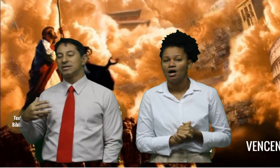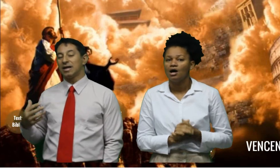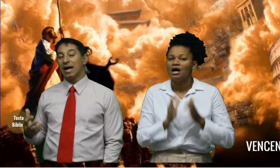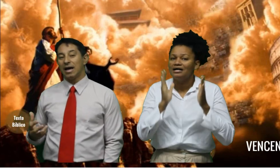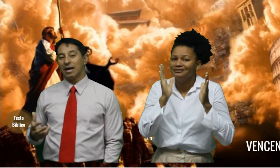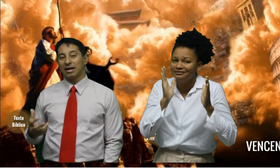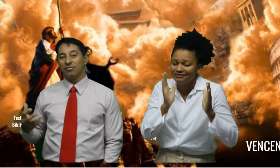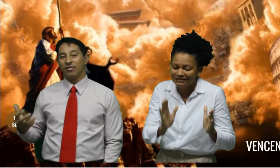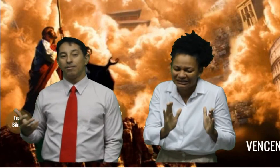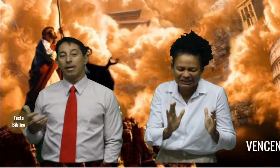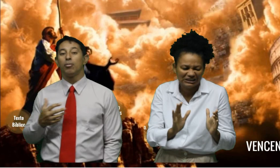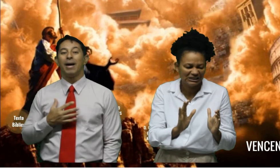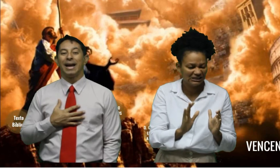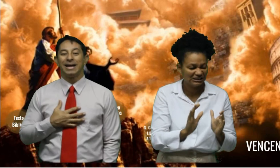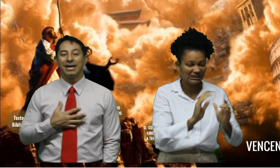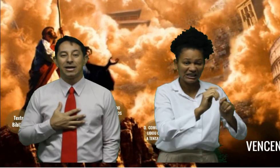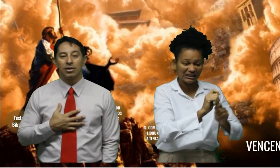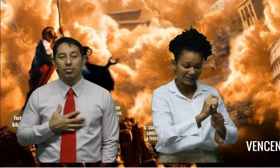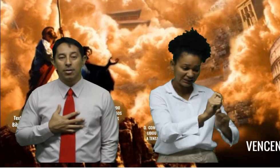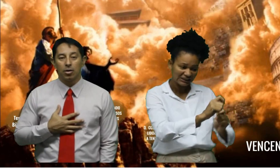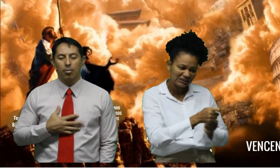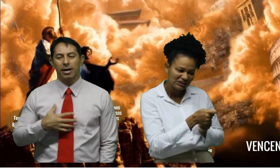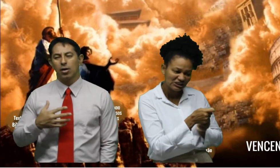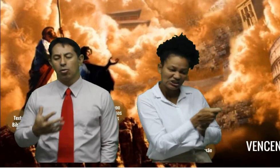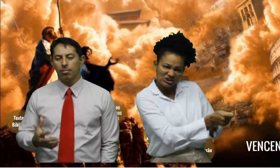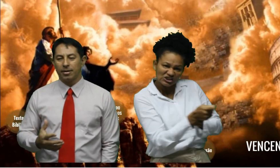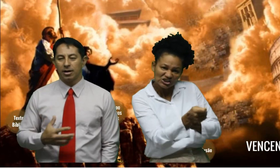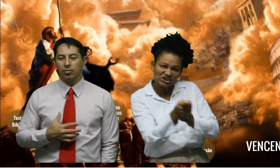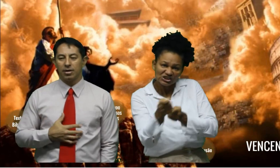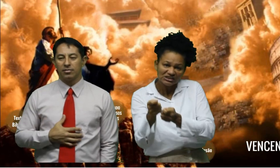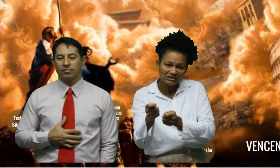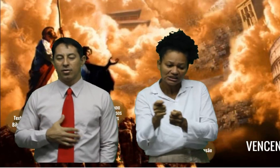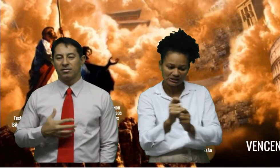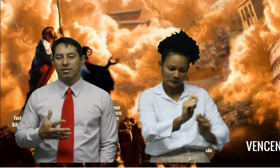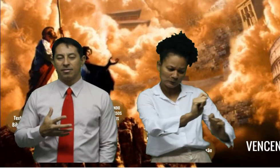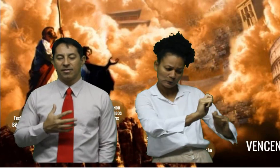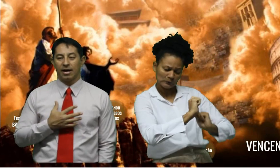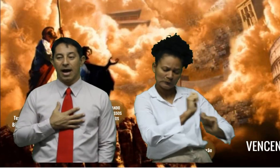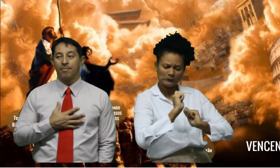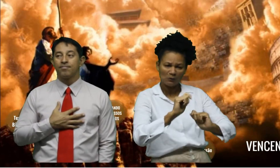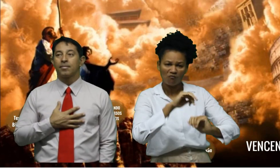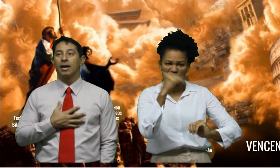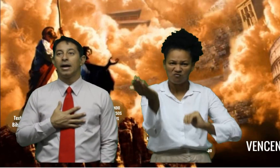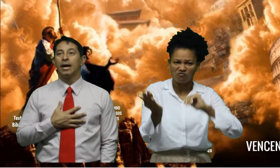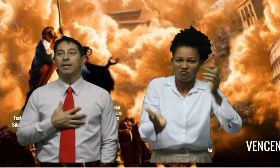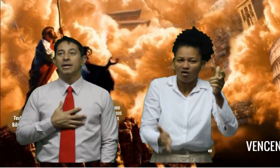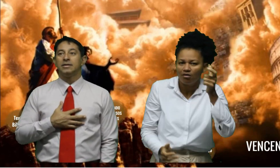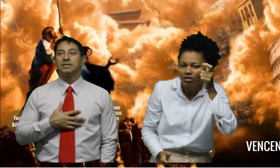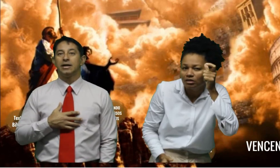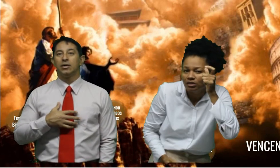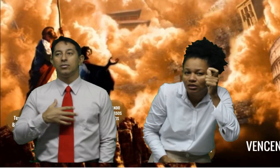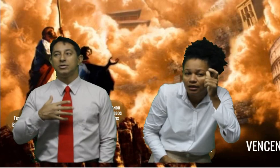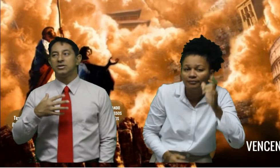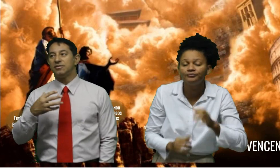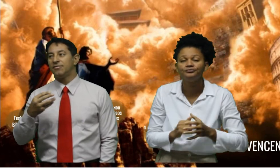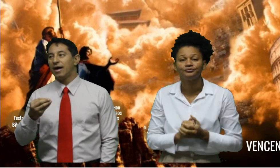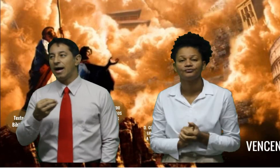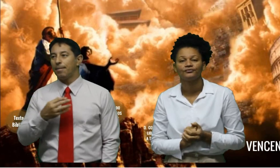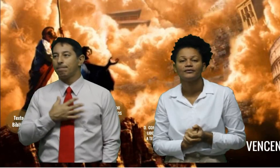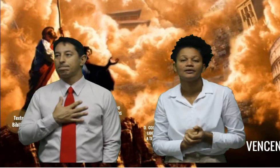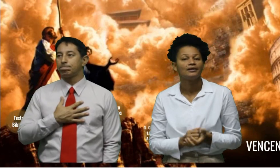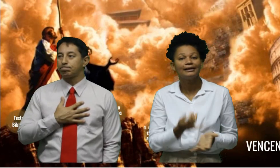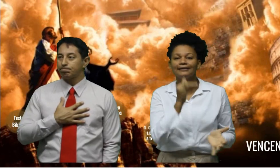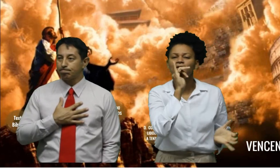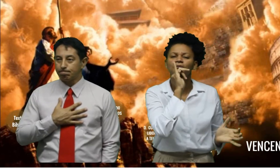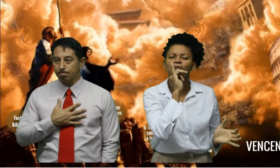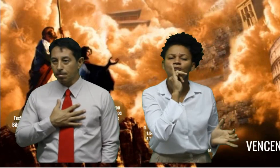tentação externa, que vem pelo maligno, como é que eu compreendo isso? Vou exemplificar. Se eu